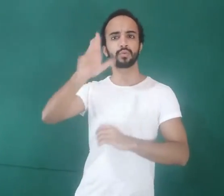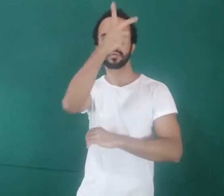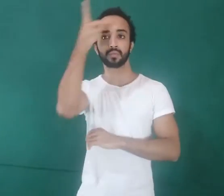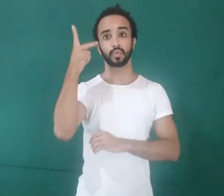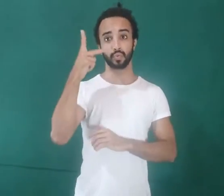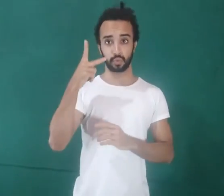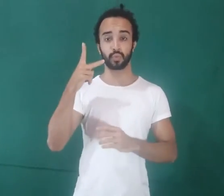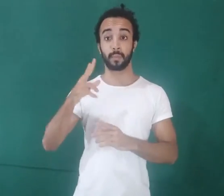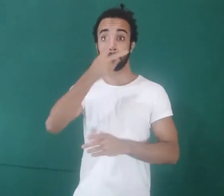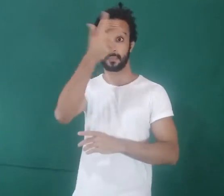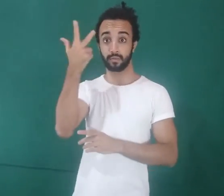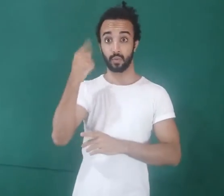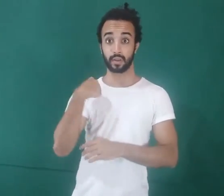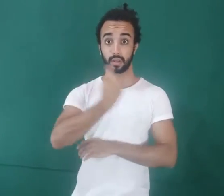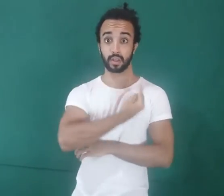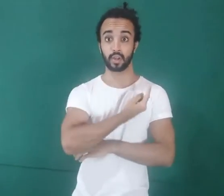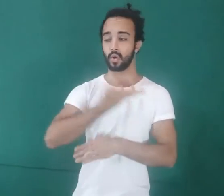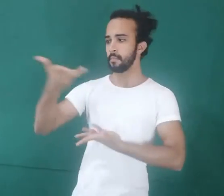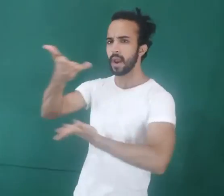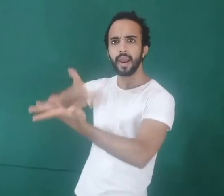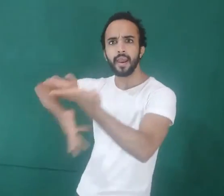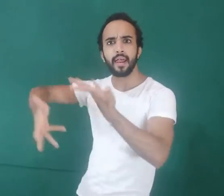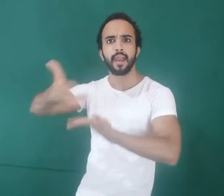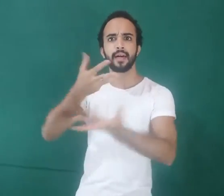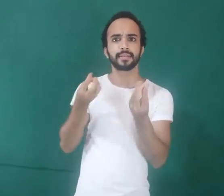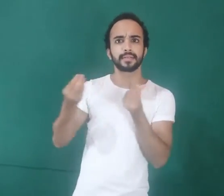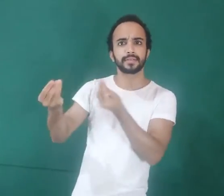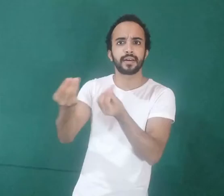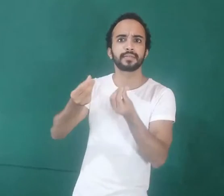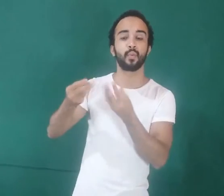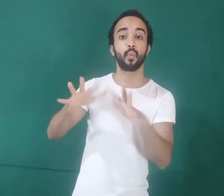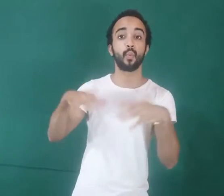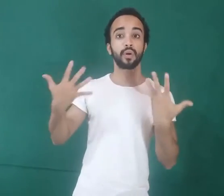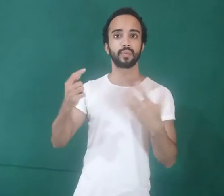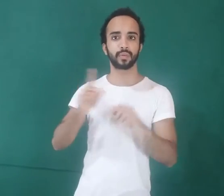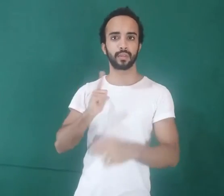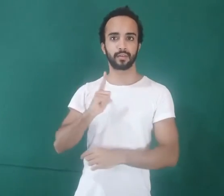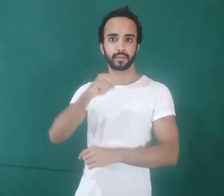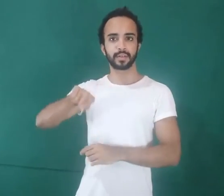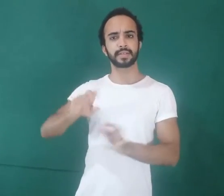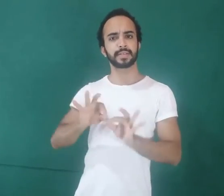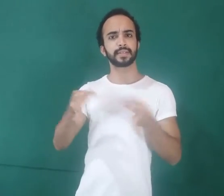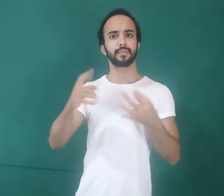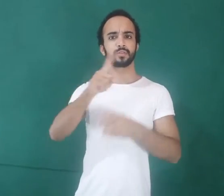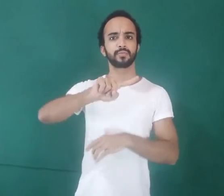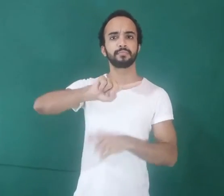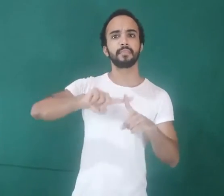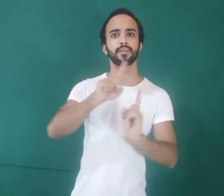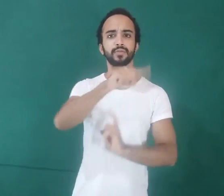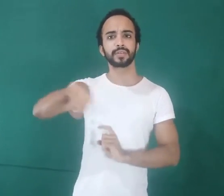com as pessoas que compartilham a sensação que eu tive com você, Inês, quando você... Tão simples isso, mas na hora que você entendeu, que você catou, que